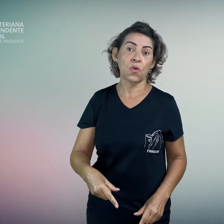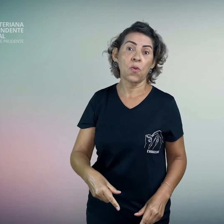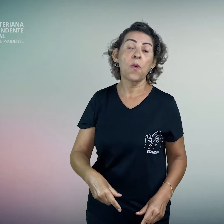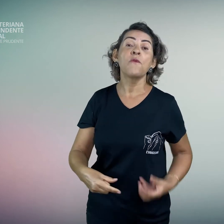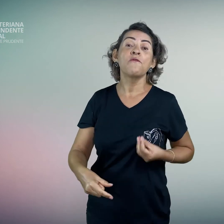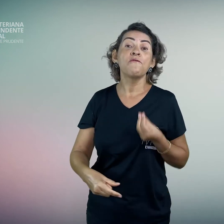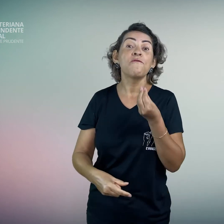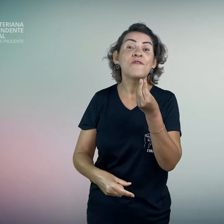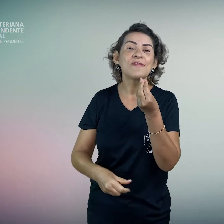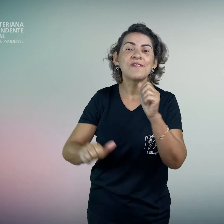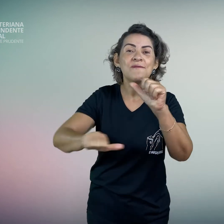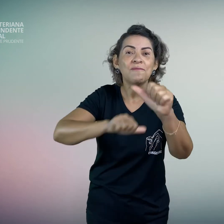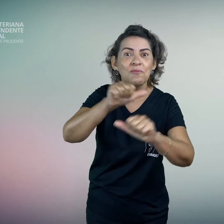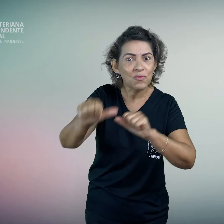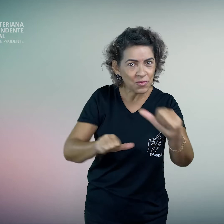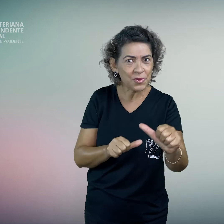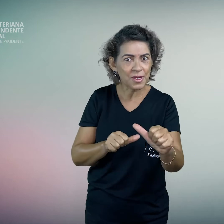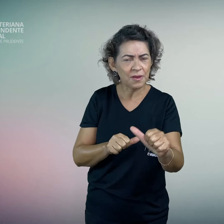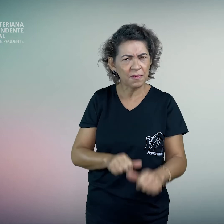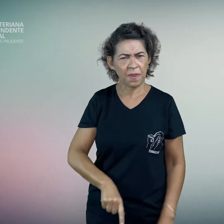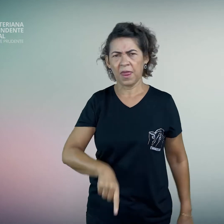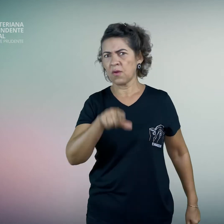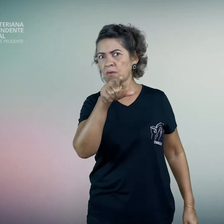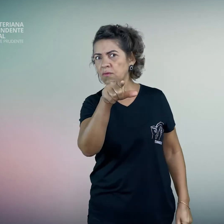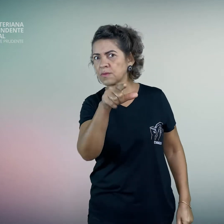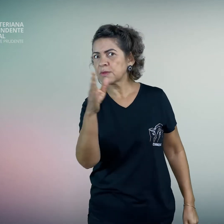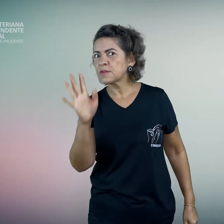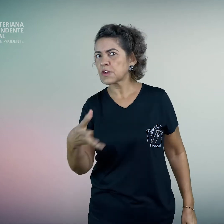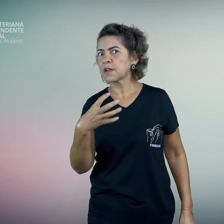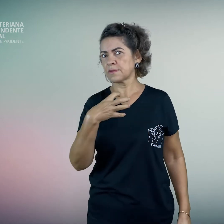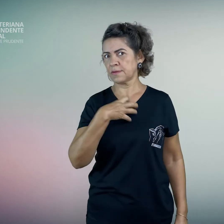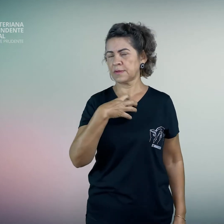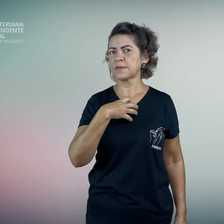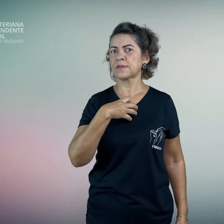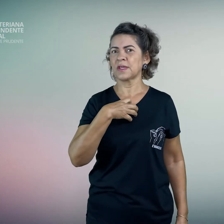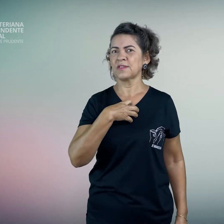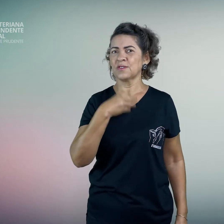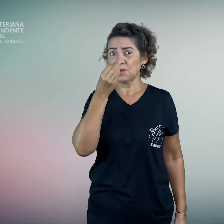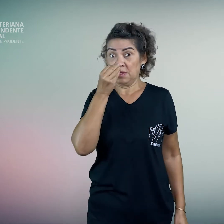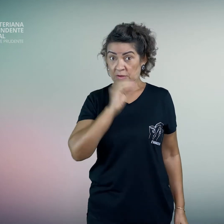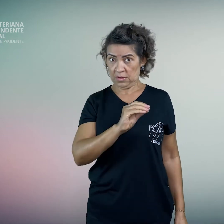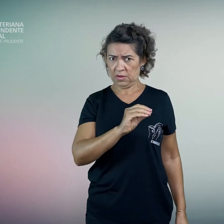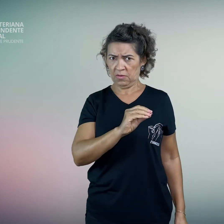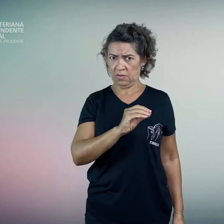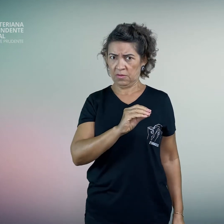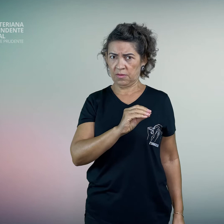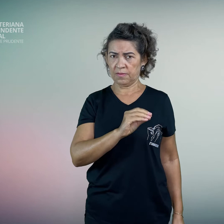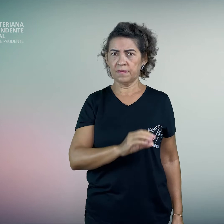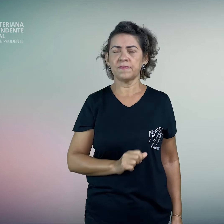Será que você também já experimentou algum nível considerável de rejeição?